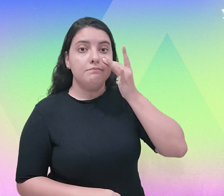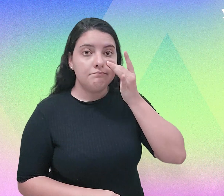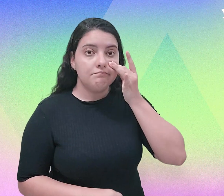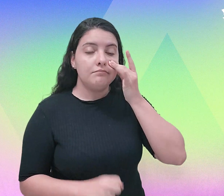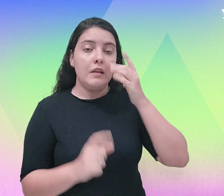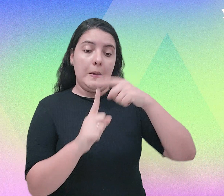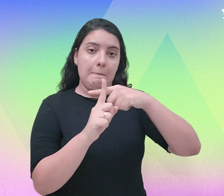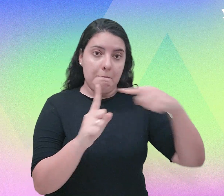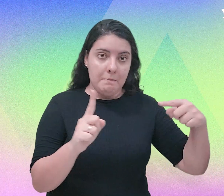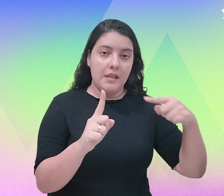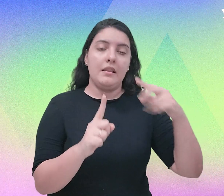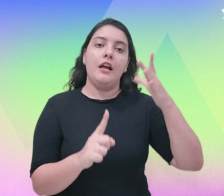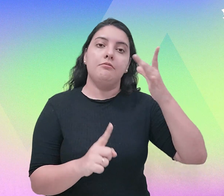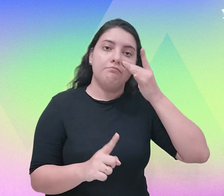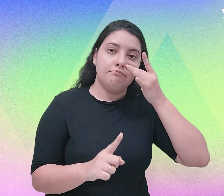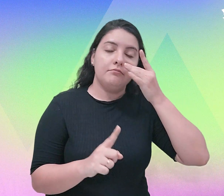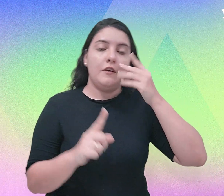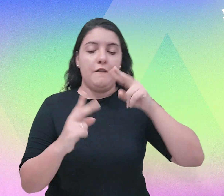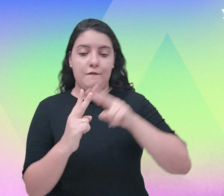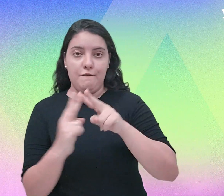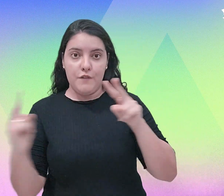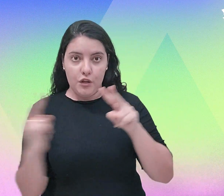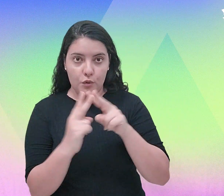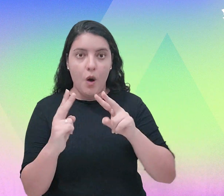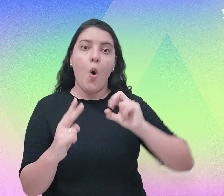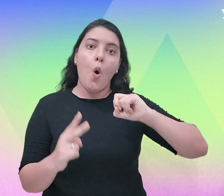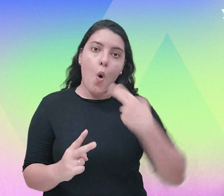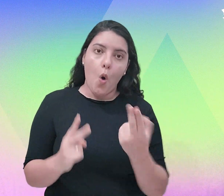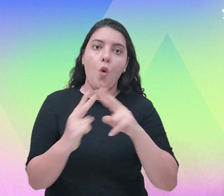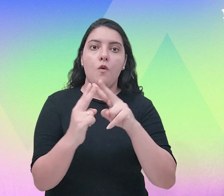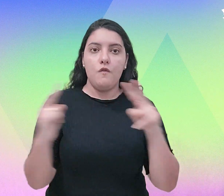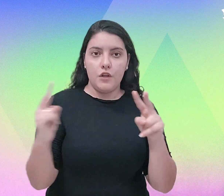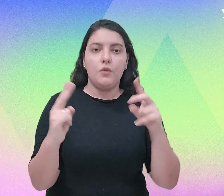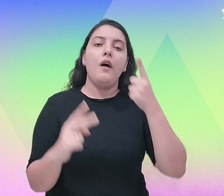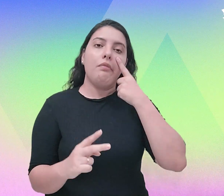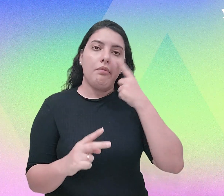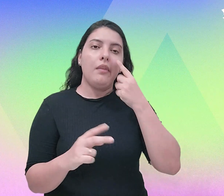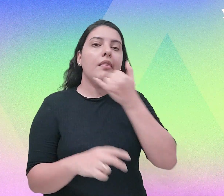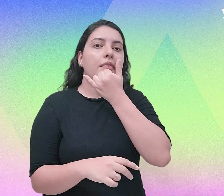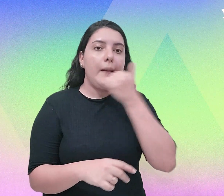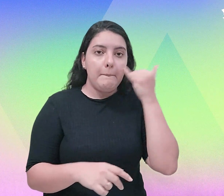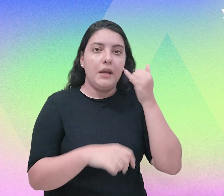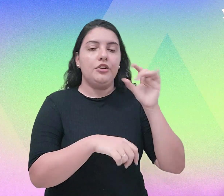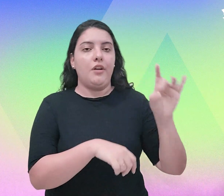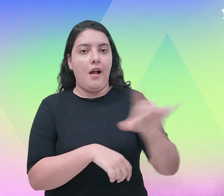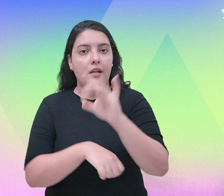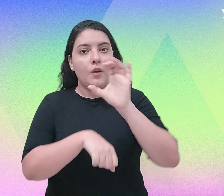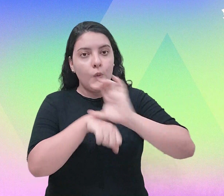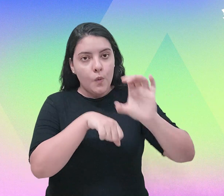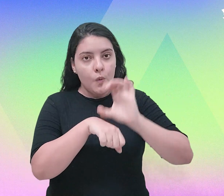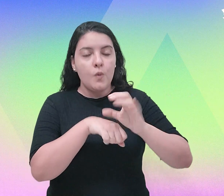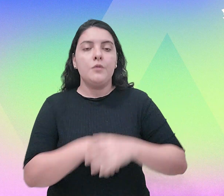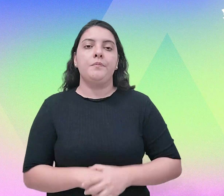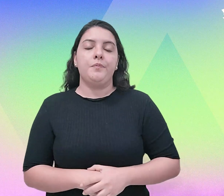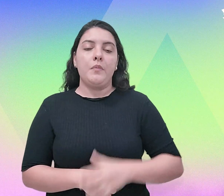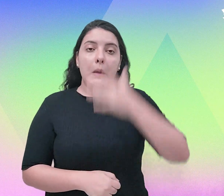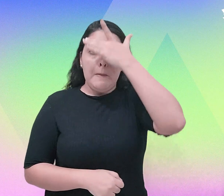semipresencial ou virtual conforme a descrição de cada um cada pessoa poderá se inscrever em um único curso